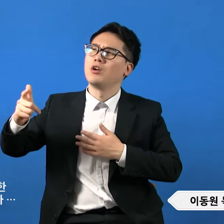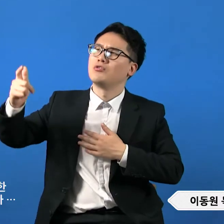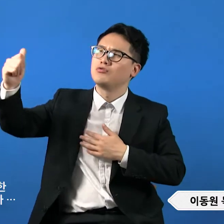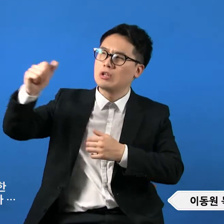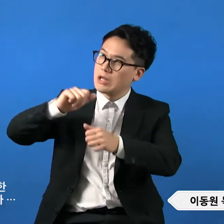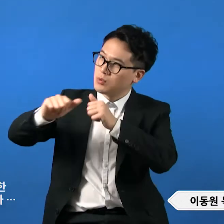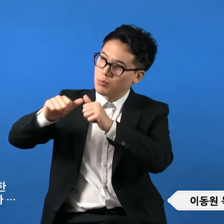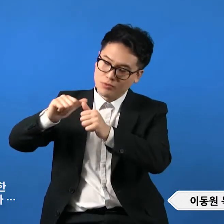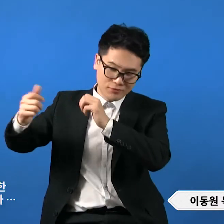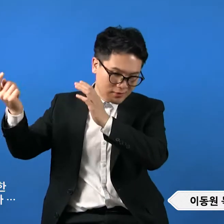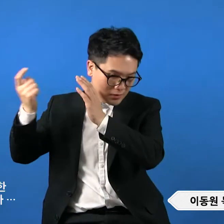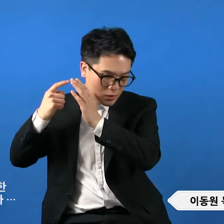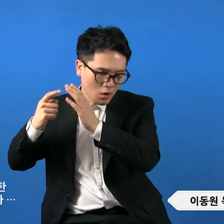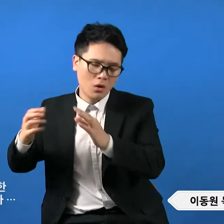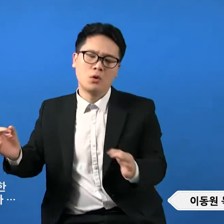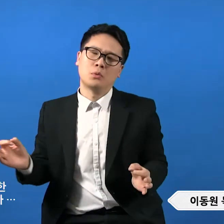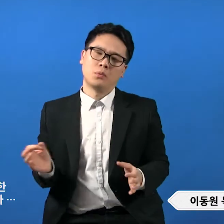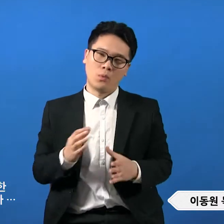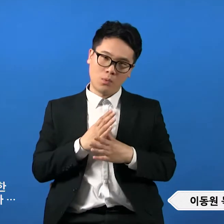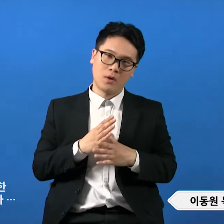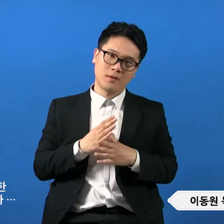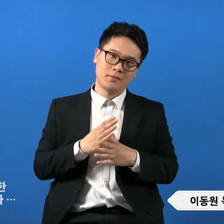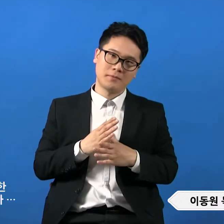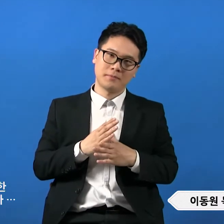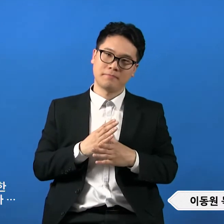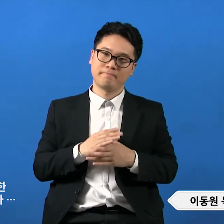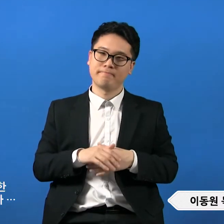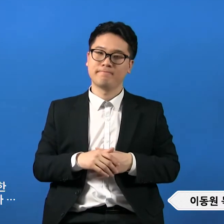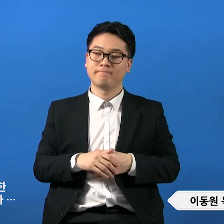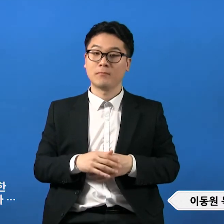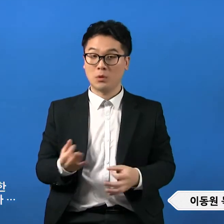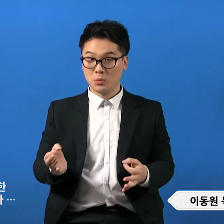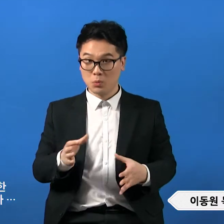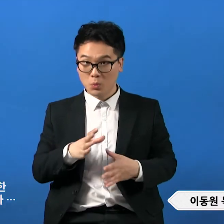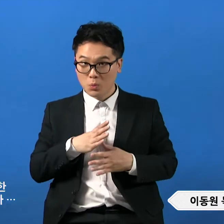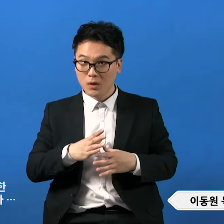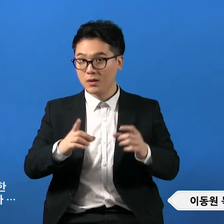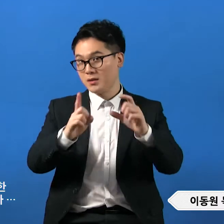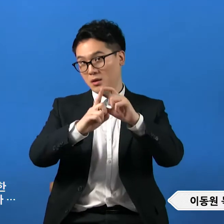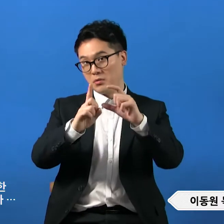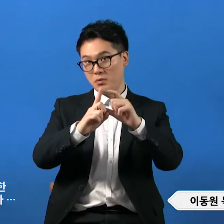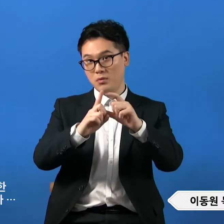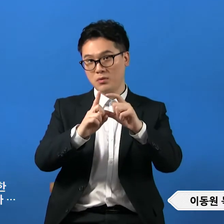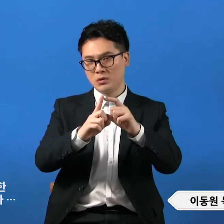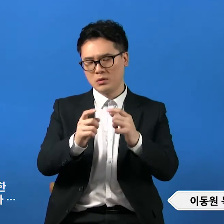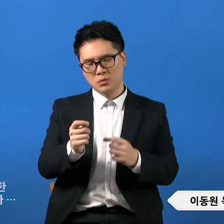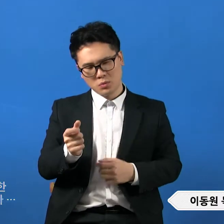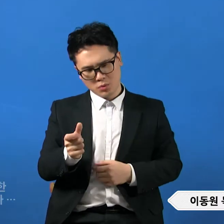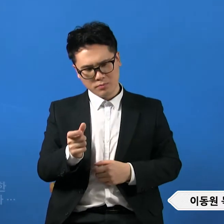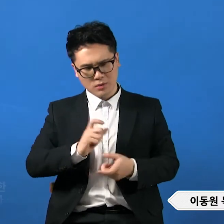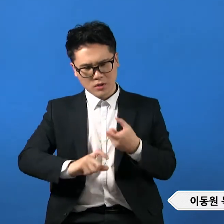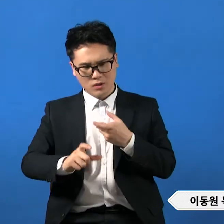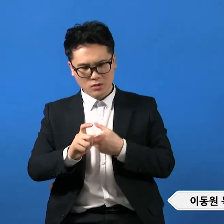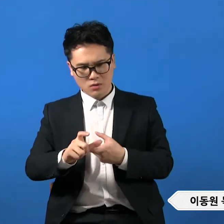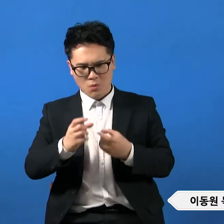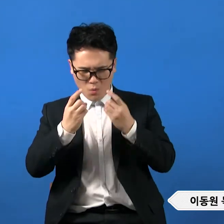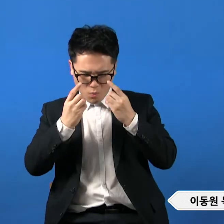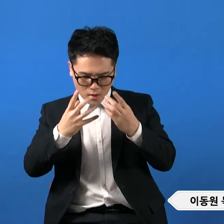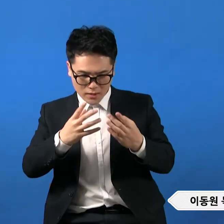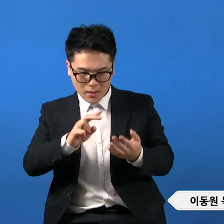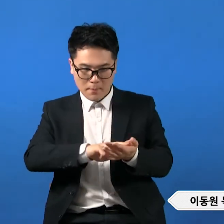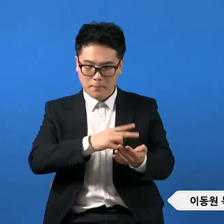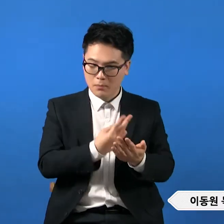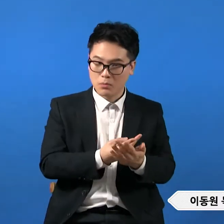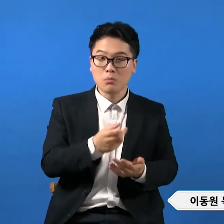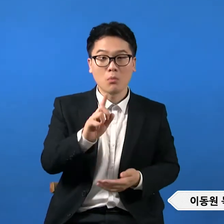소문을 듣고 놀랐나이다. 여기서 놀랐나이다라는 이 단어는 좀 더 정확하게 번역하면